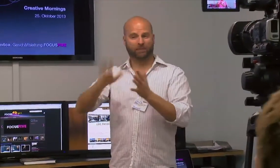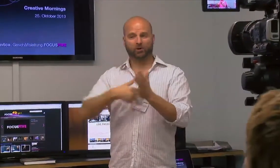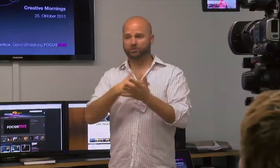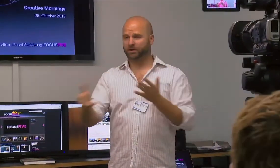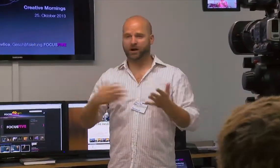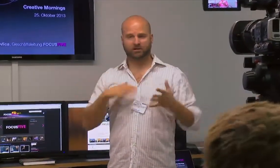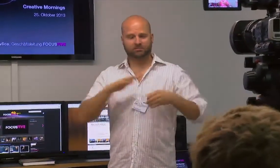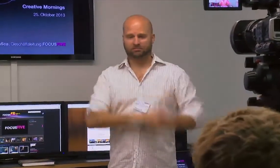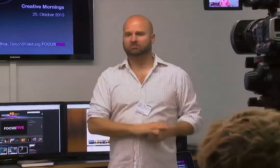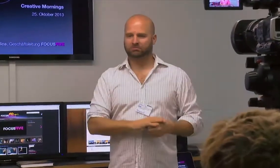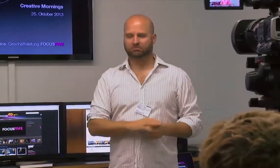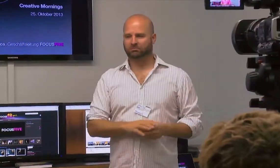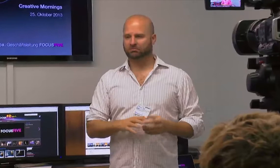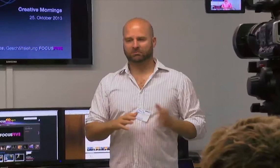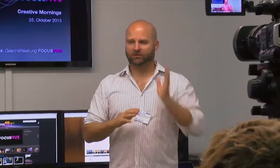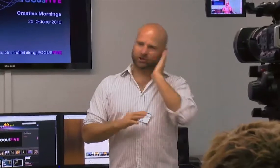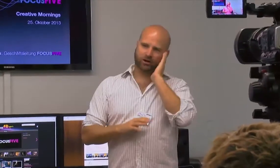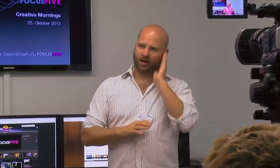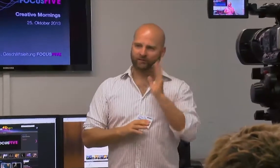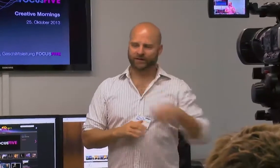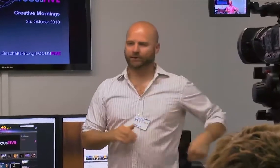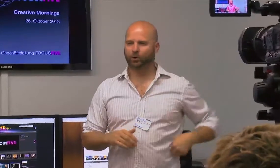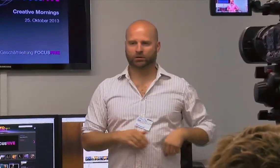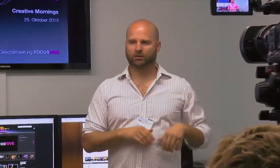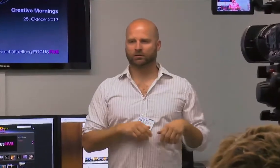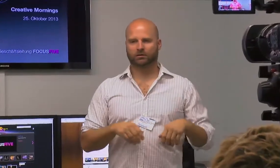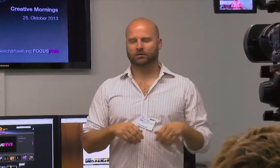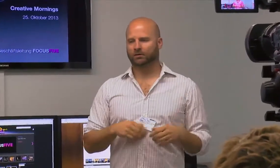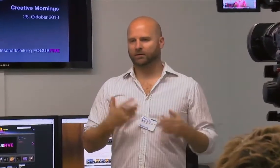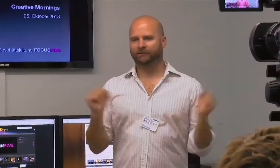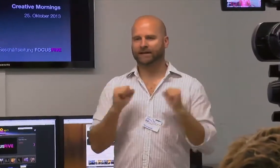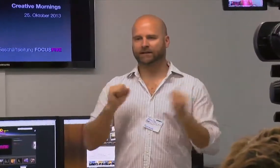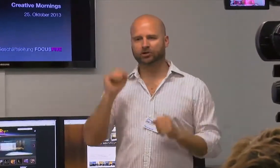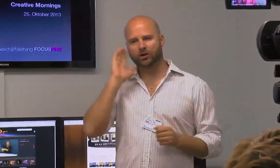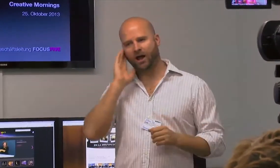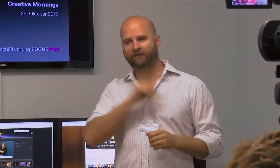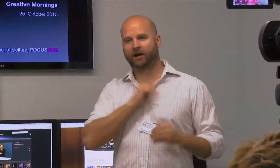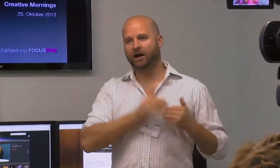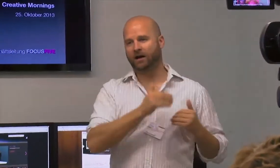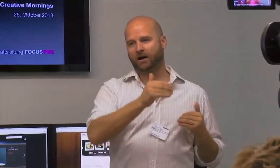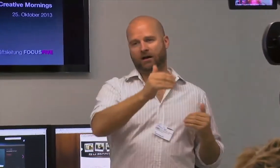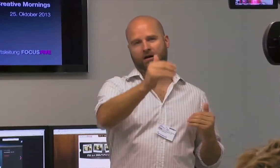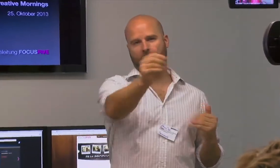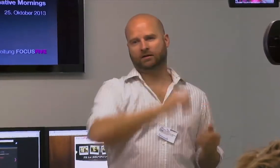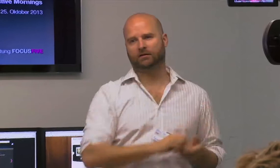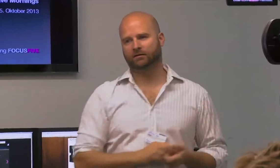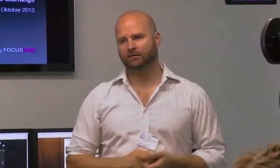in der Schule, aber da gab es überhaupt keine Gebärdensprache. Das haben die total verschlafen, diese Entwicklung. Also ich habe immer